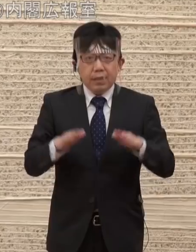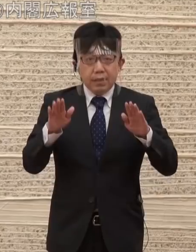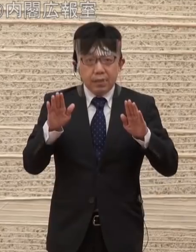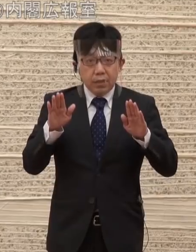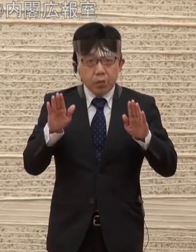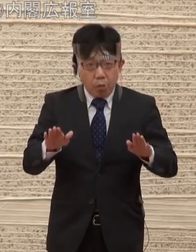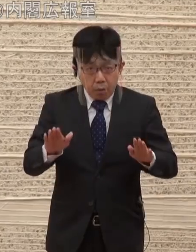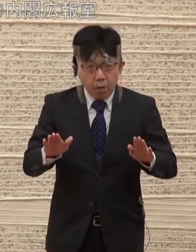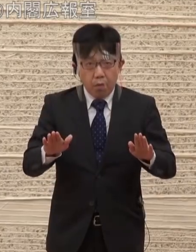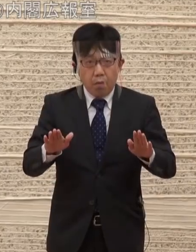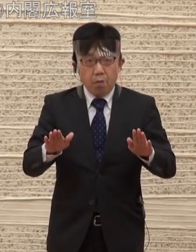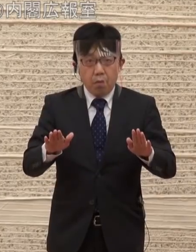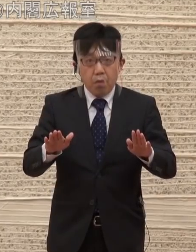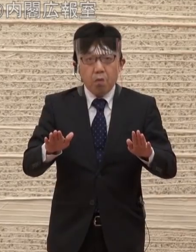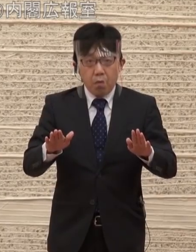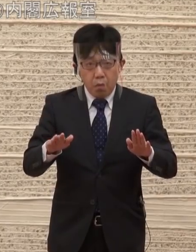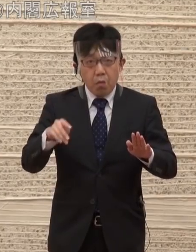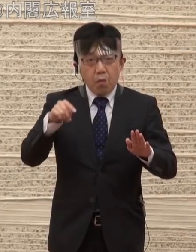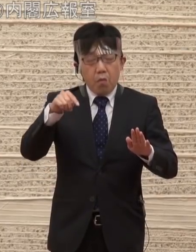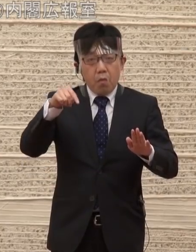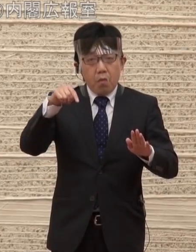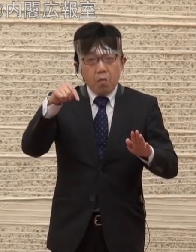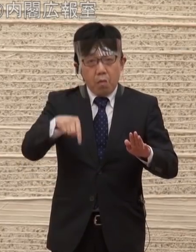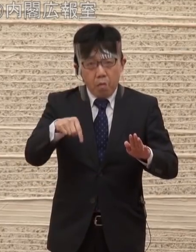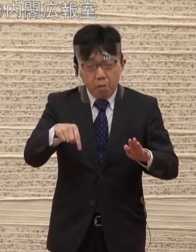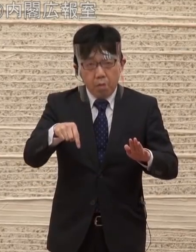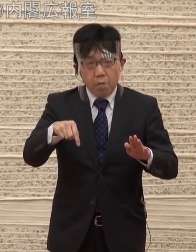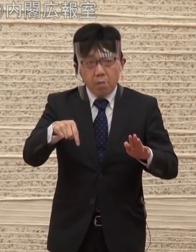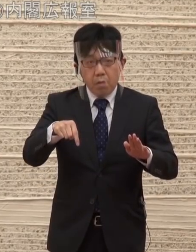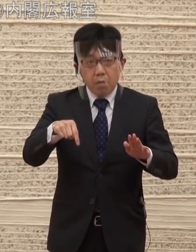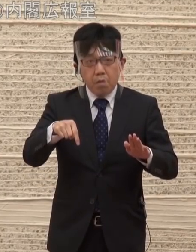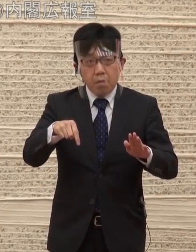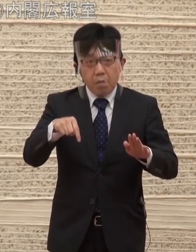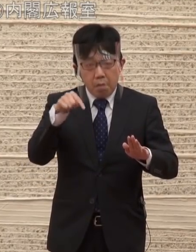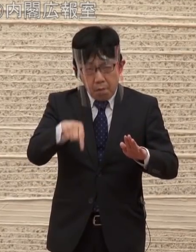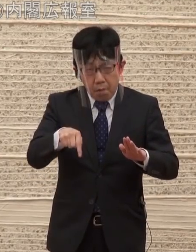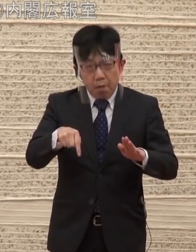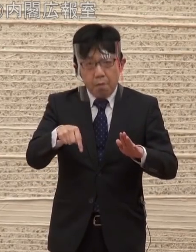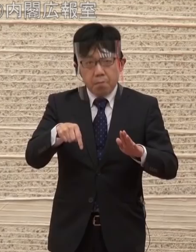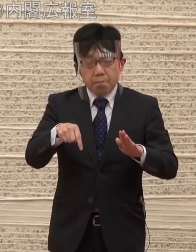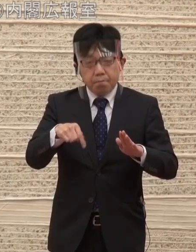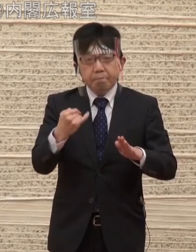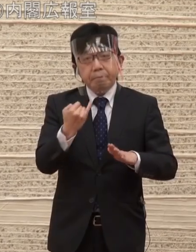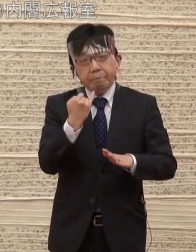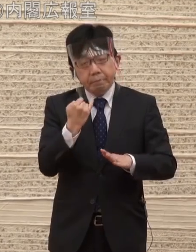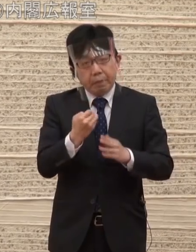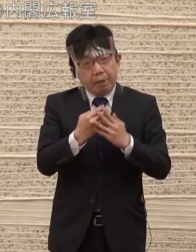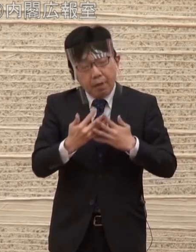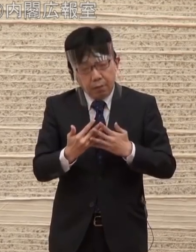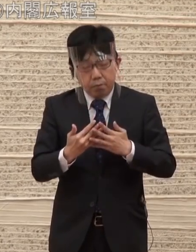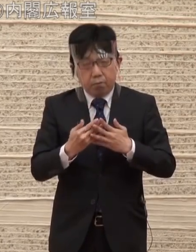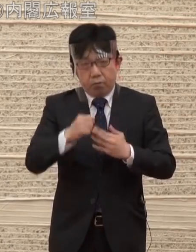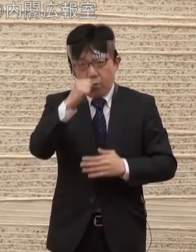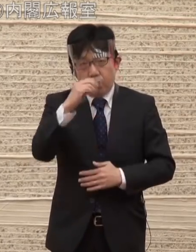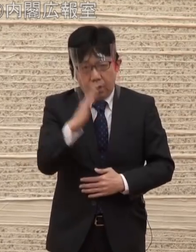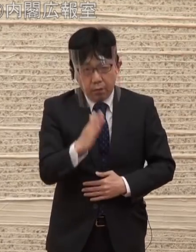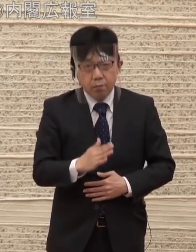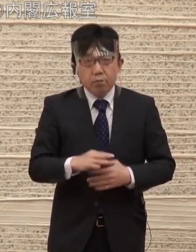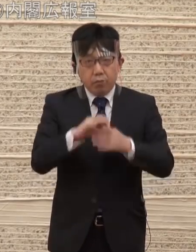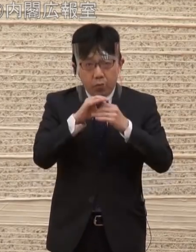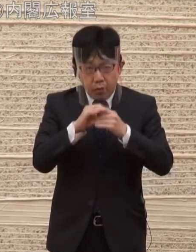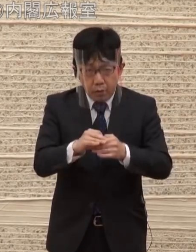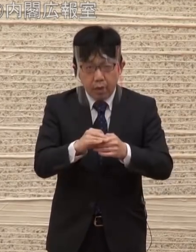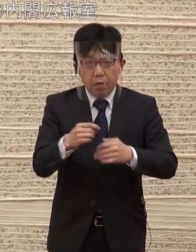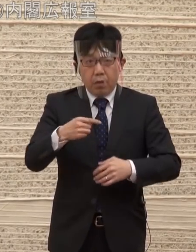生まれるような事態は決してあっては名前コーヒただポリだからこそ